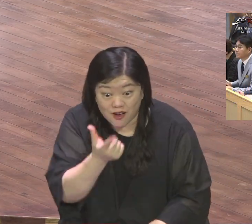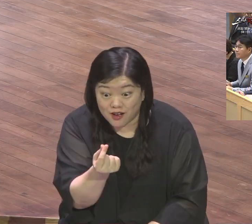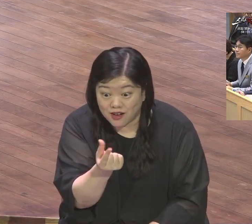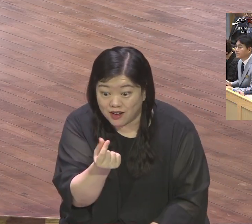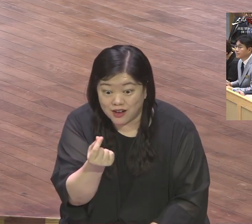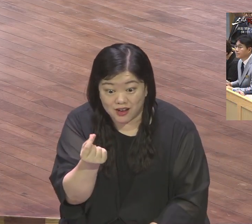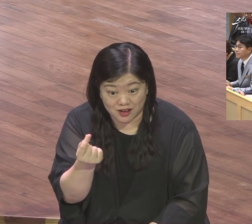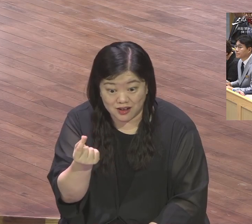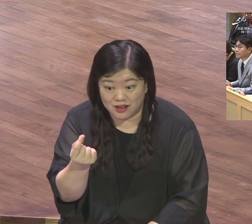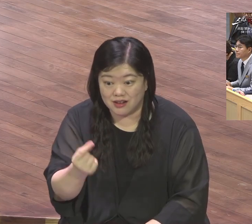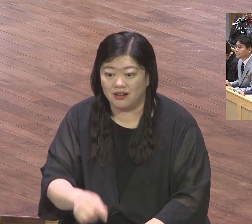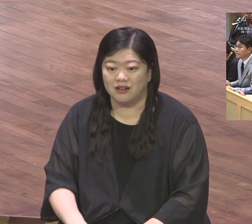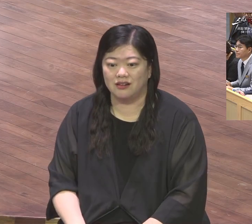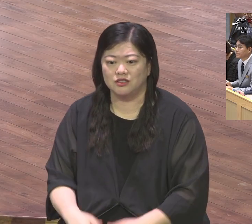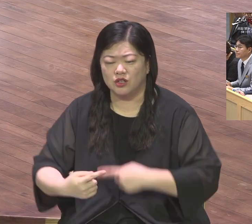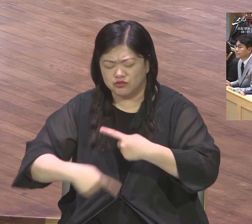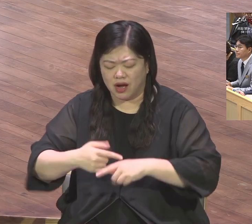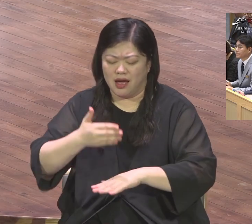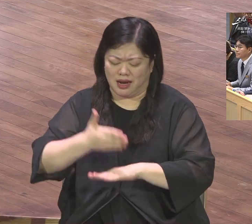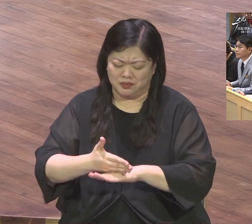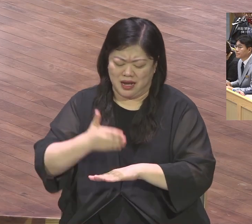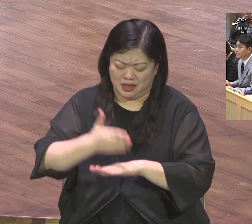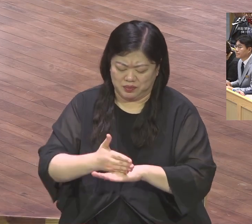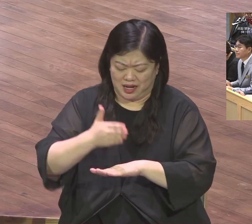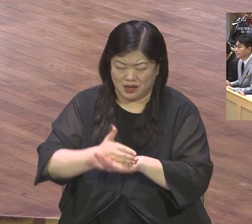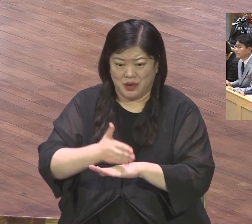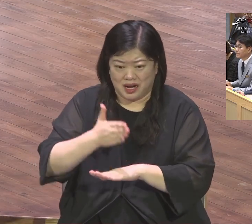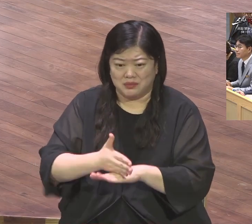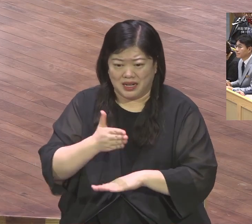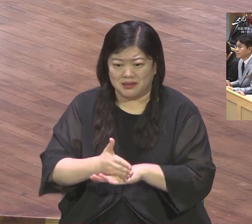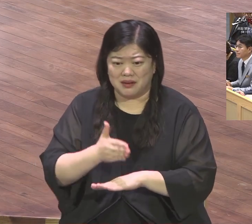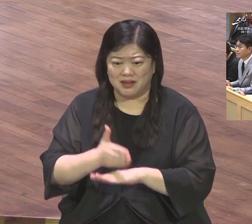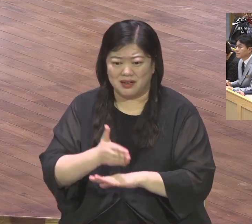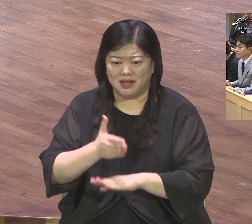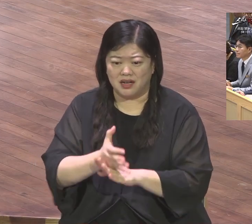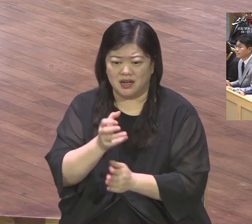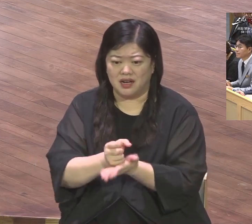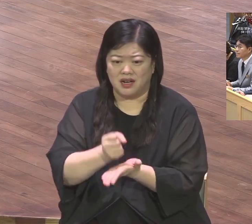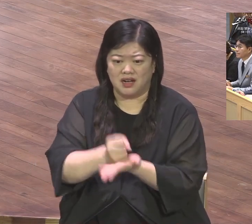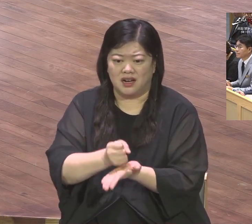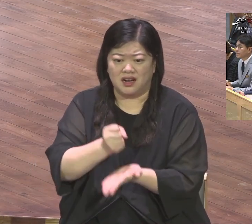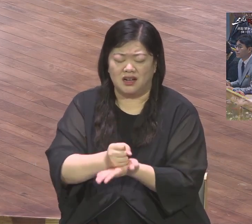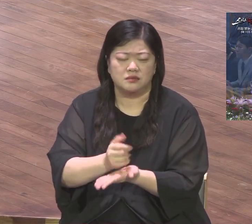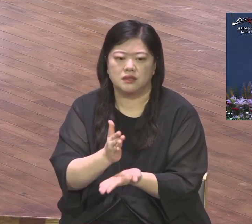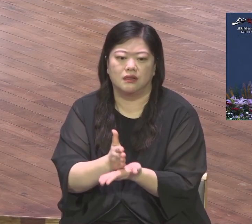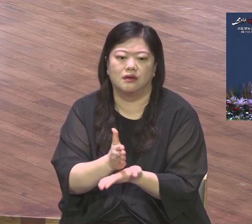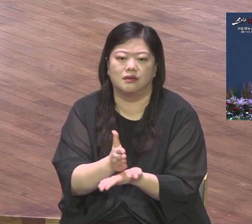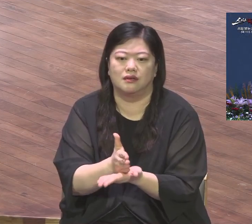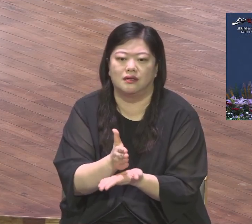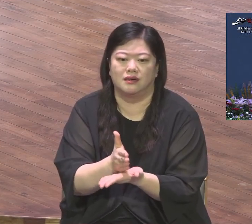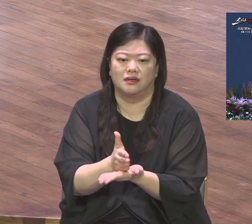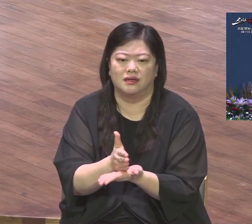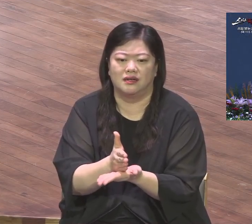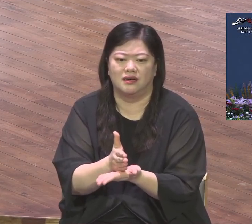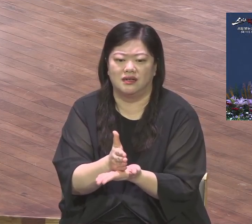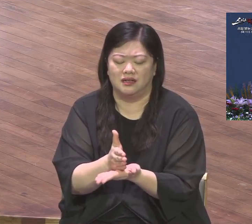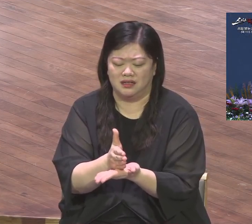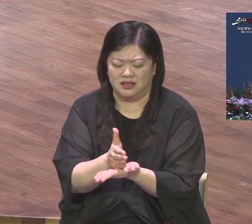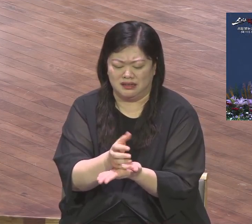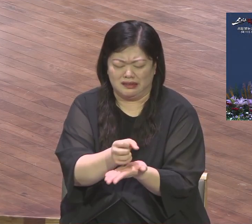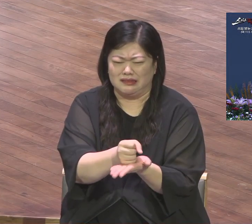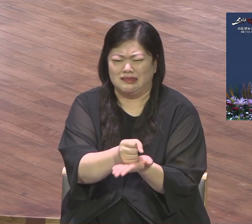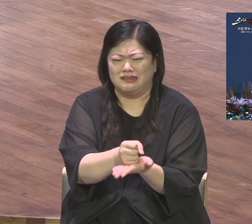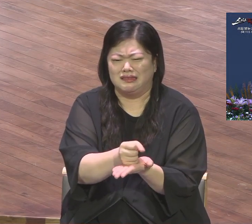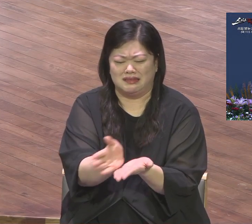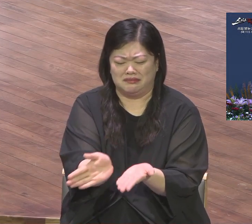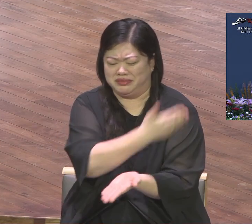감사해야 돼요. 그래서 절대로 여러분 입에서 불평이 나오면 안 돼요. 감사. 구원의 감사. 오늘